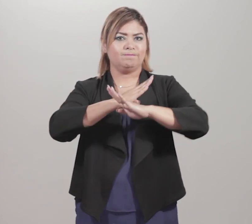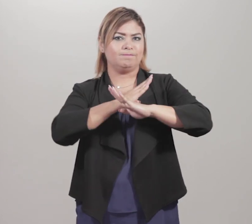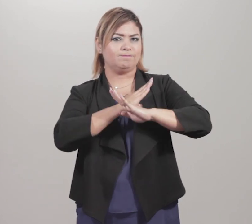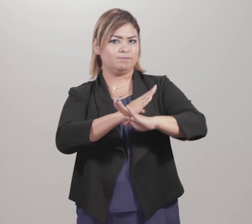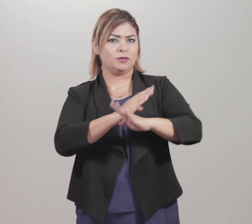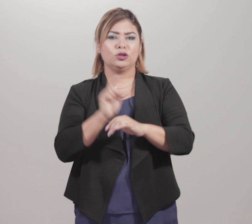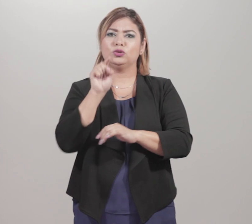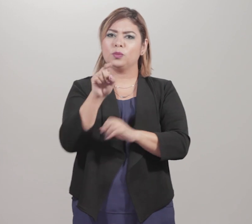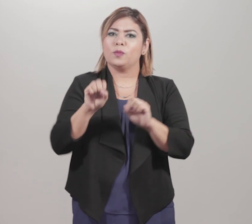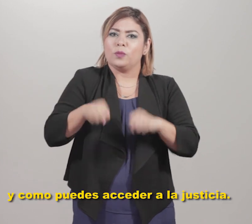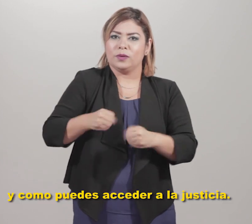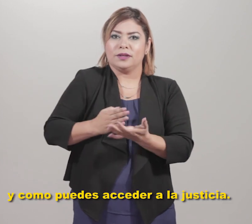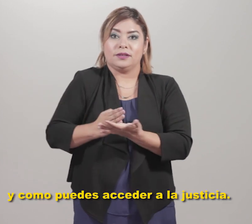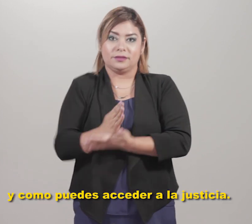¿Y cómo puedes acceder a la justicia?